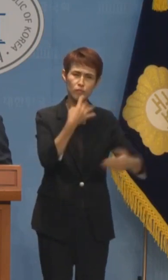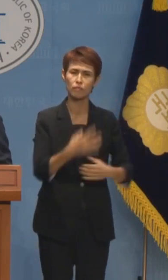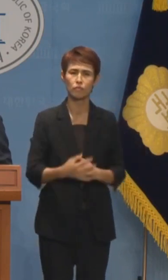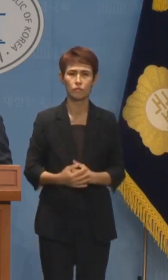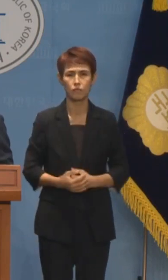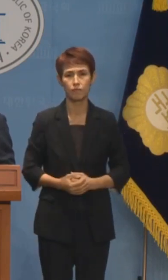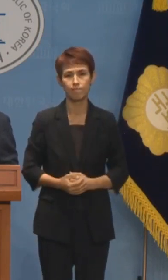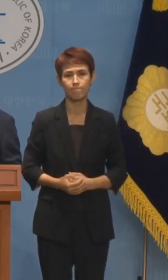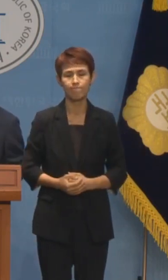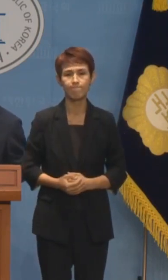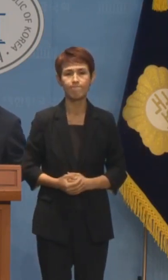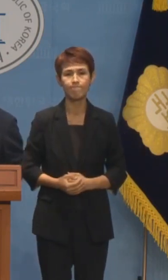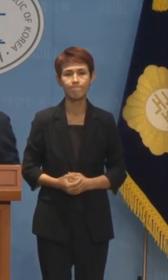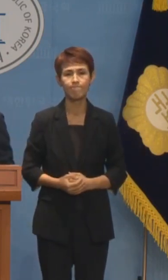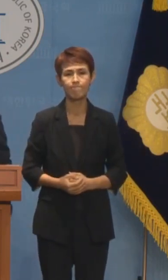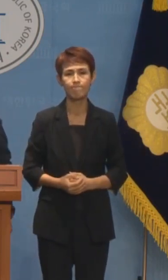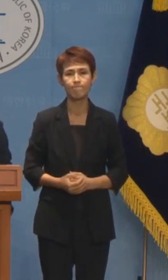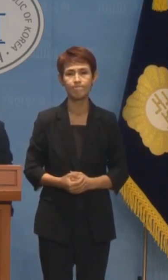테니까요